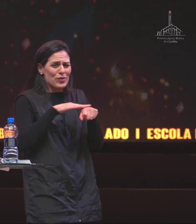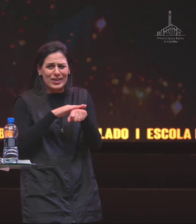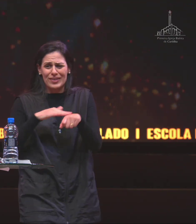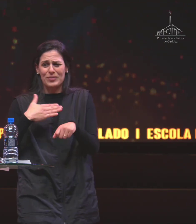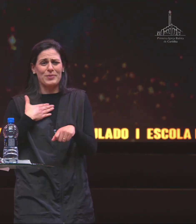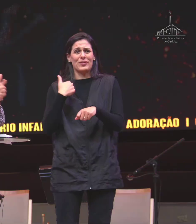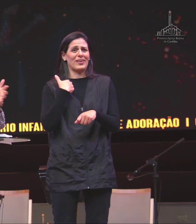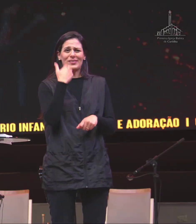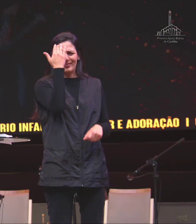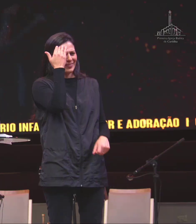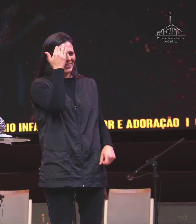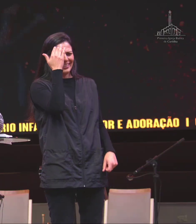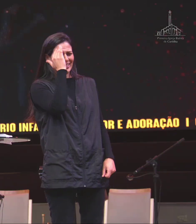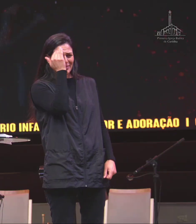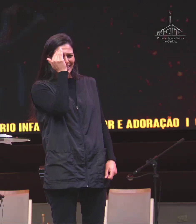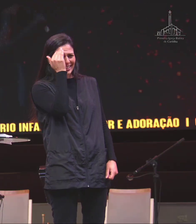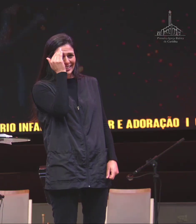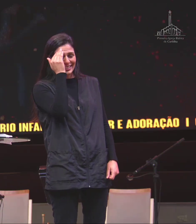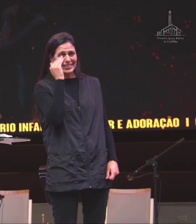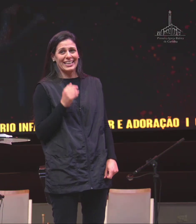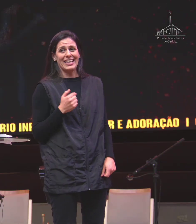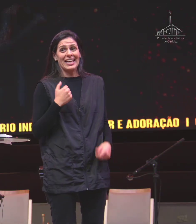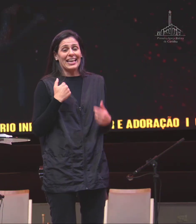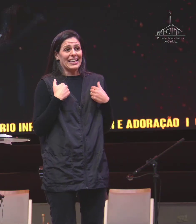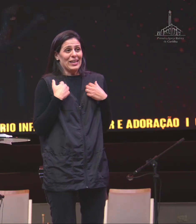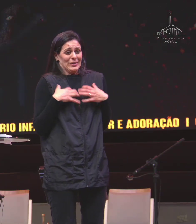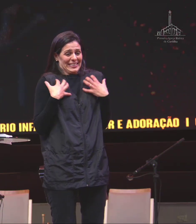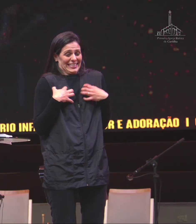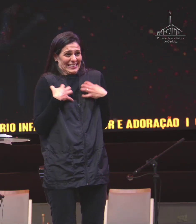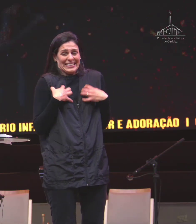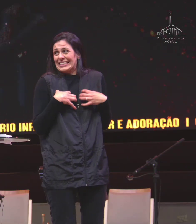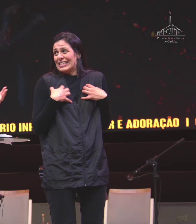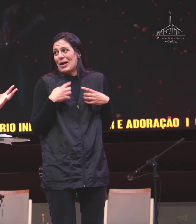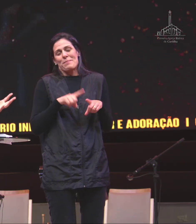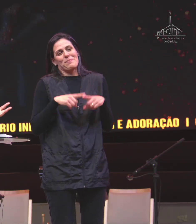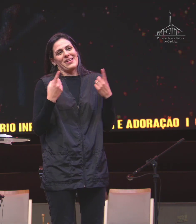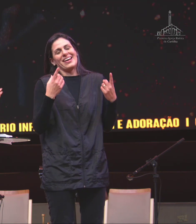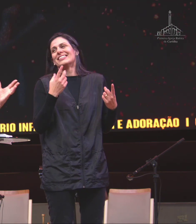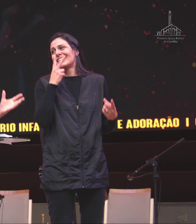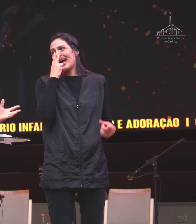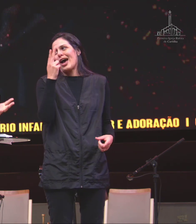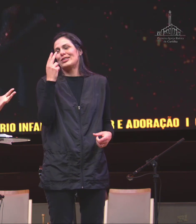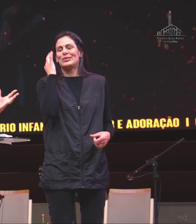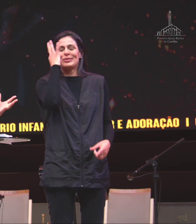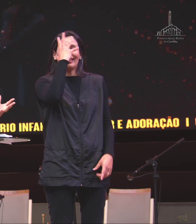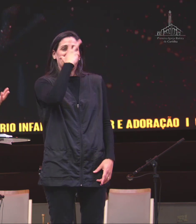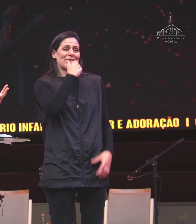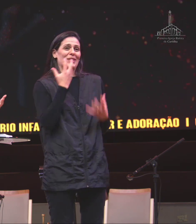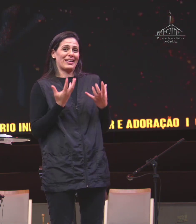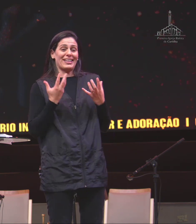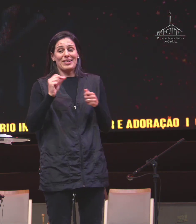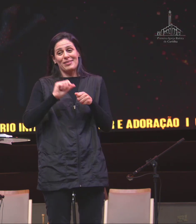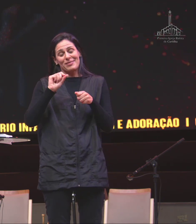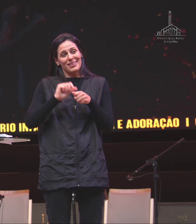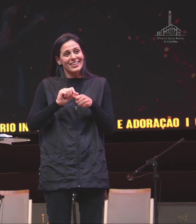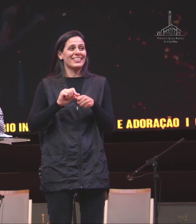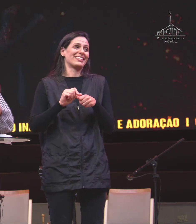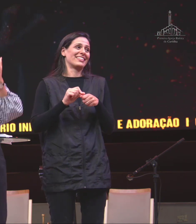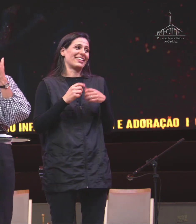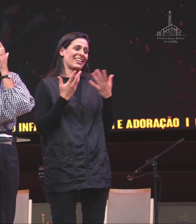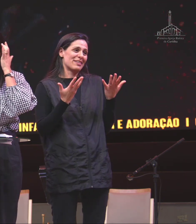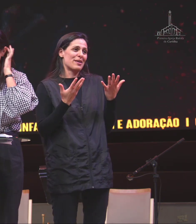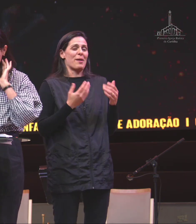é um barbudo. Eu juro que quando a gente casou, eu sempre faço a mesma piada. Ele tinha cabelo, mas com o tempo as coisas vão mudando,